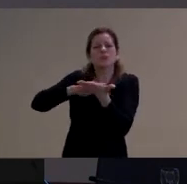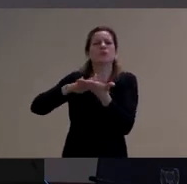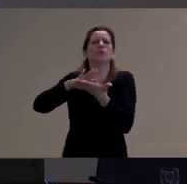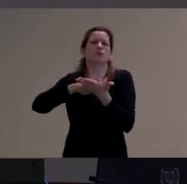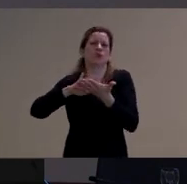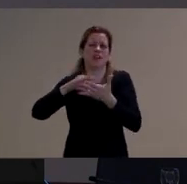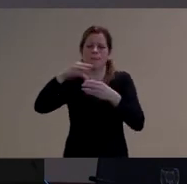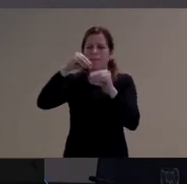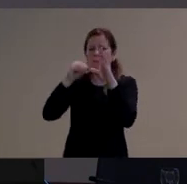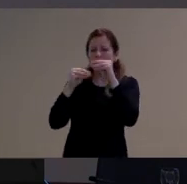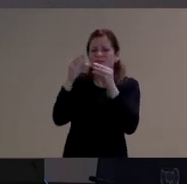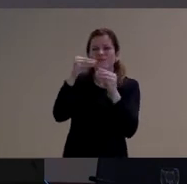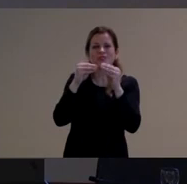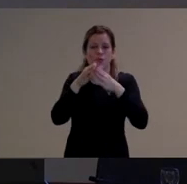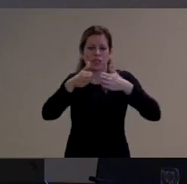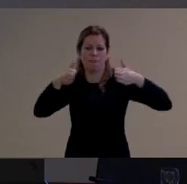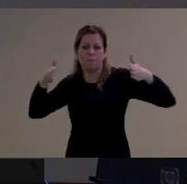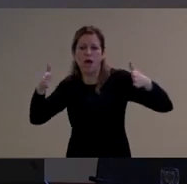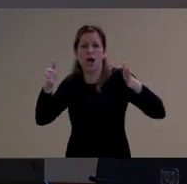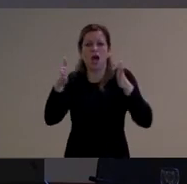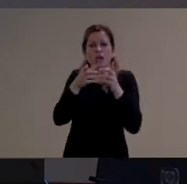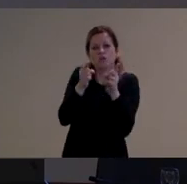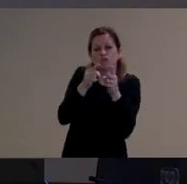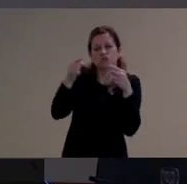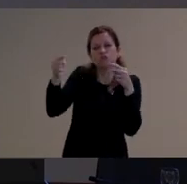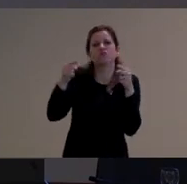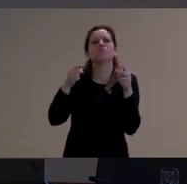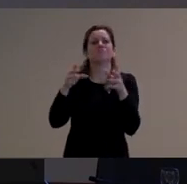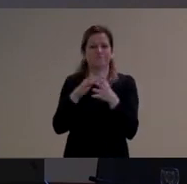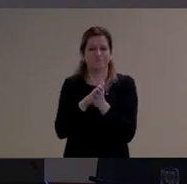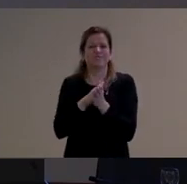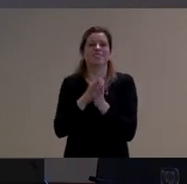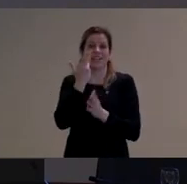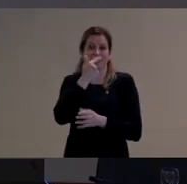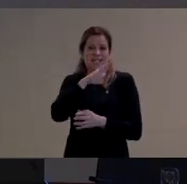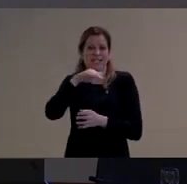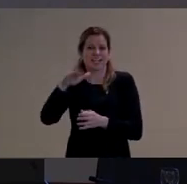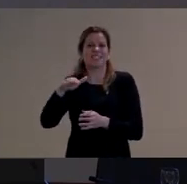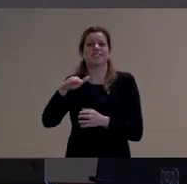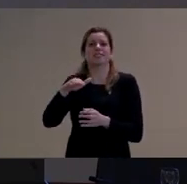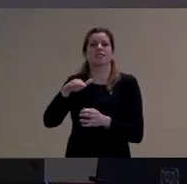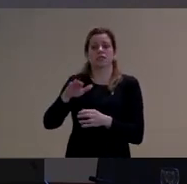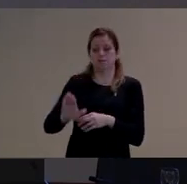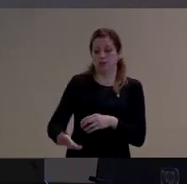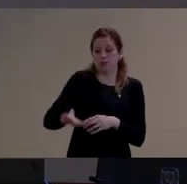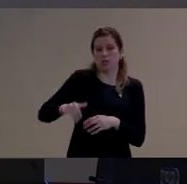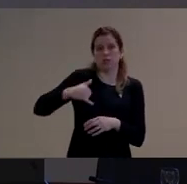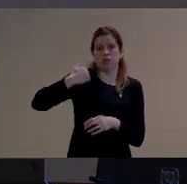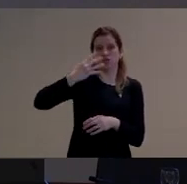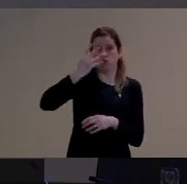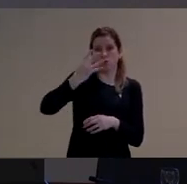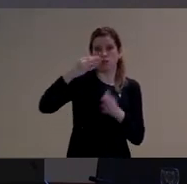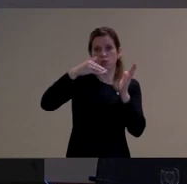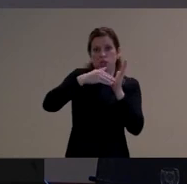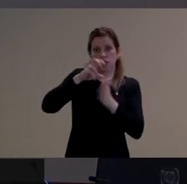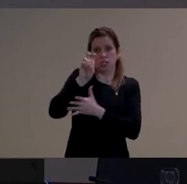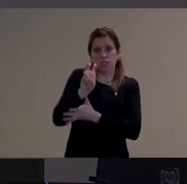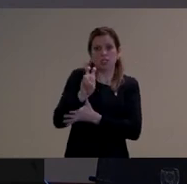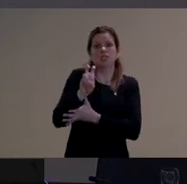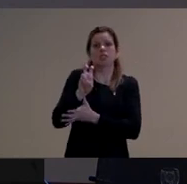tamanho não devem também as crianças pequenas né de quatro a cinco anos